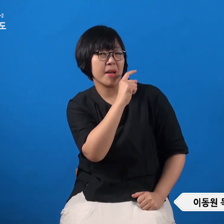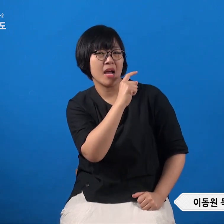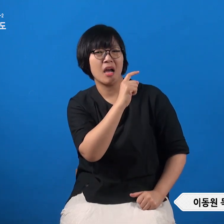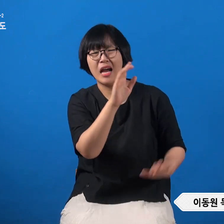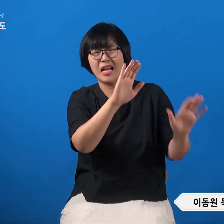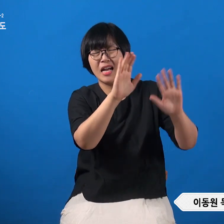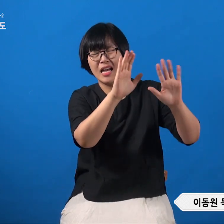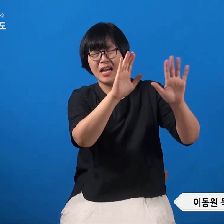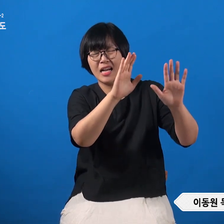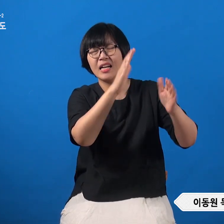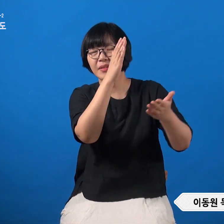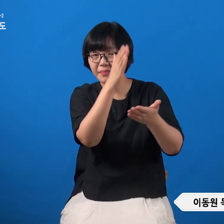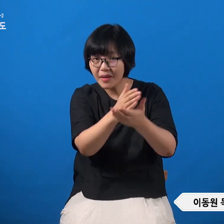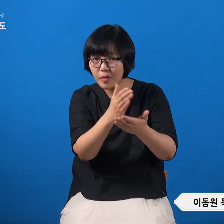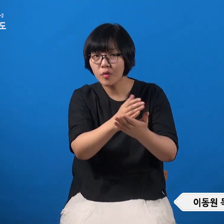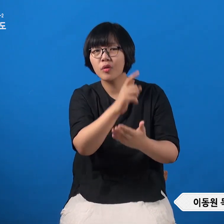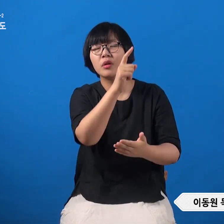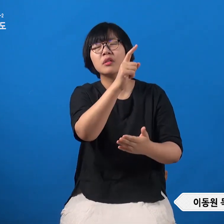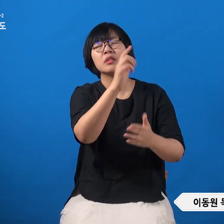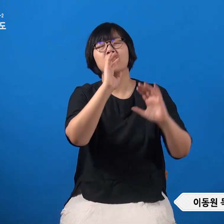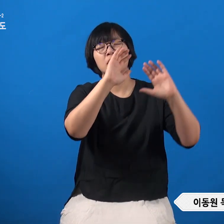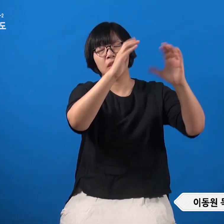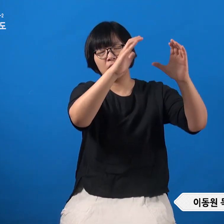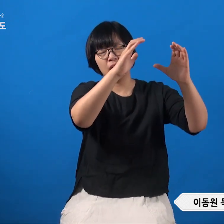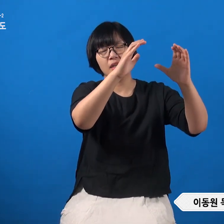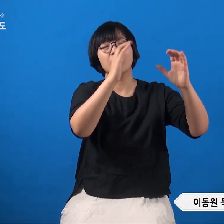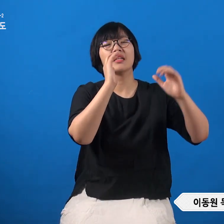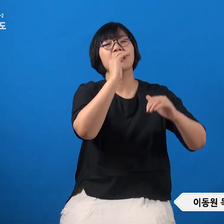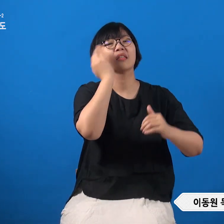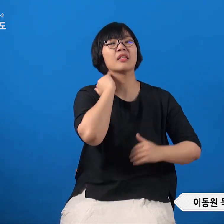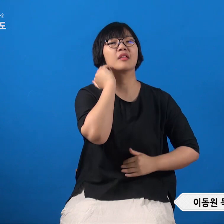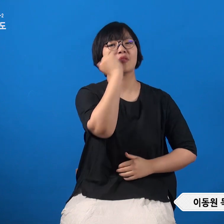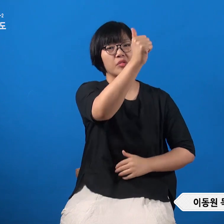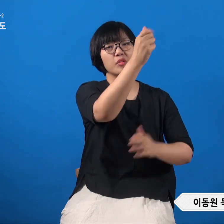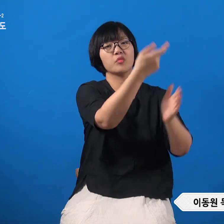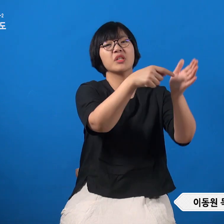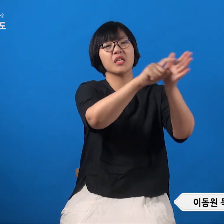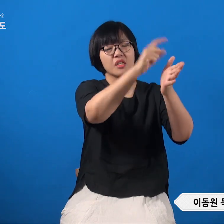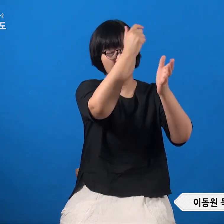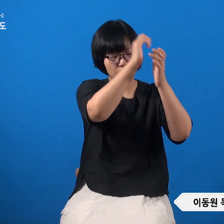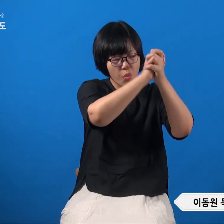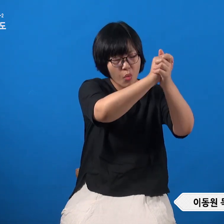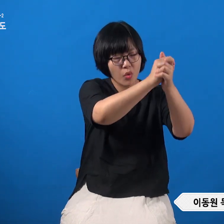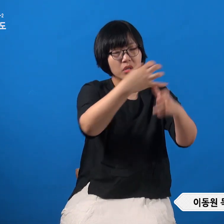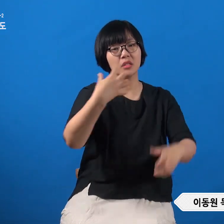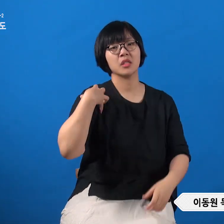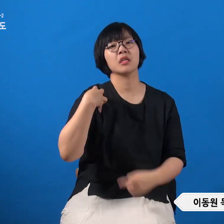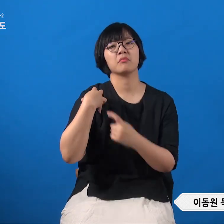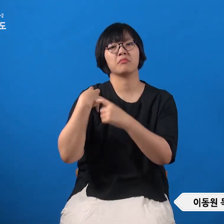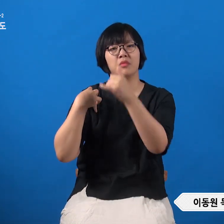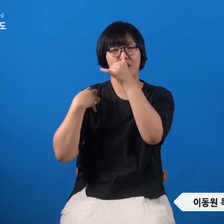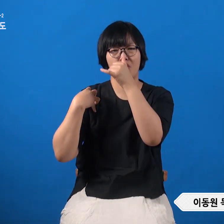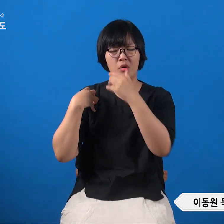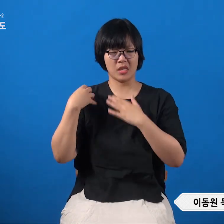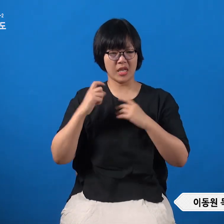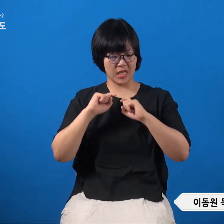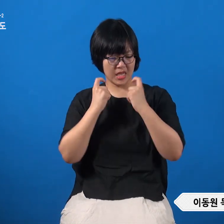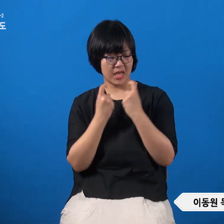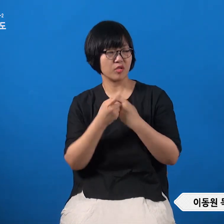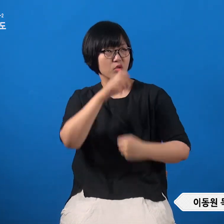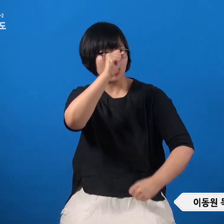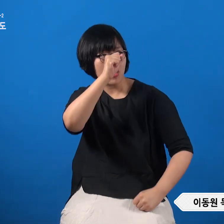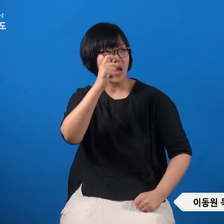아니에요. 기도하는 것이 우리의 책임이다 이 말이에요. 우리는 안 좋아하면 기도를 안 해. 그게 우리의 문제예요. 김정은이